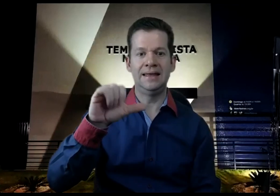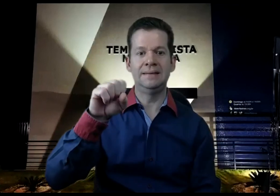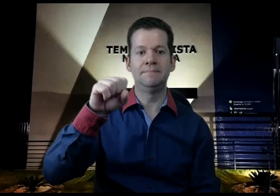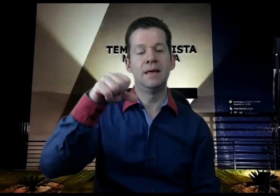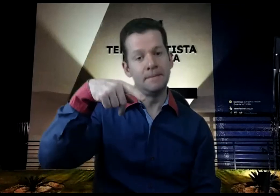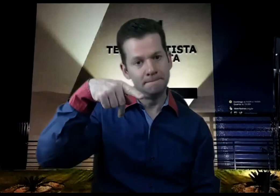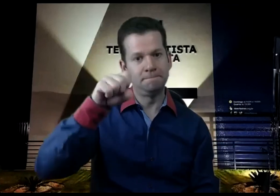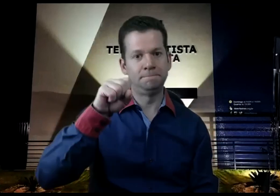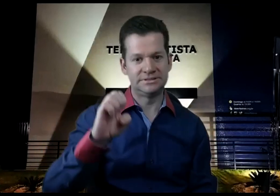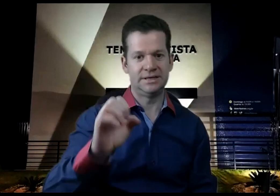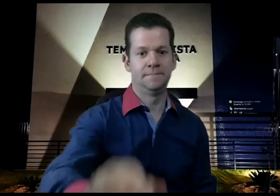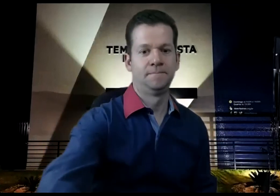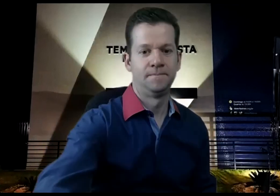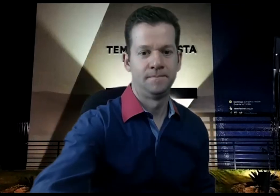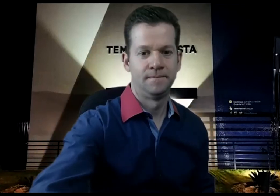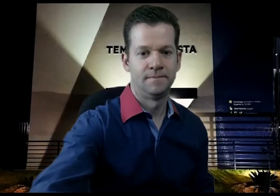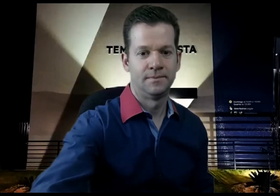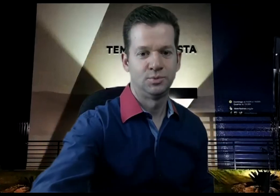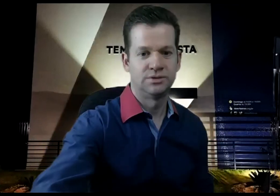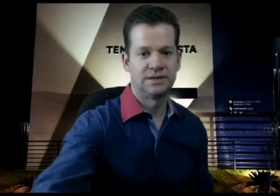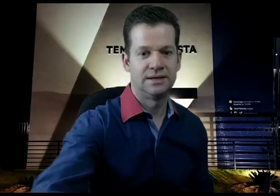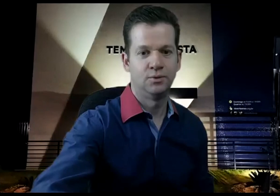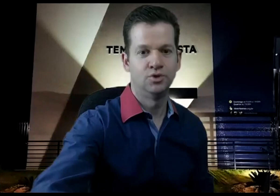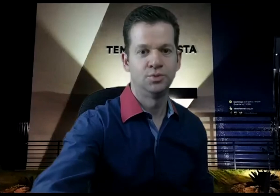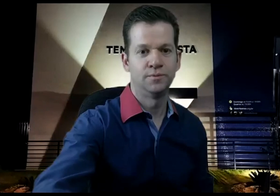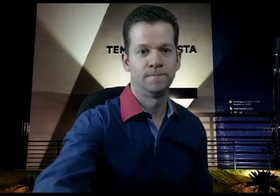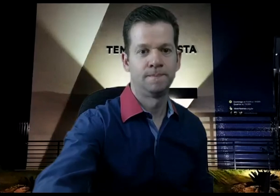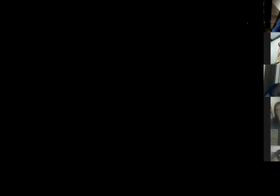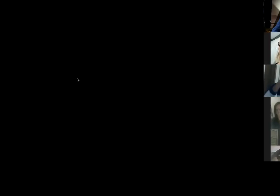Apocalipse. Deixa eu mostrar aqui o último.